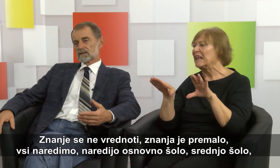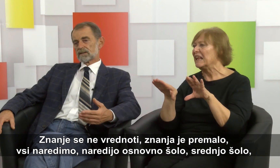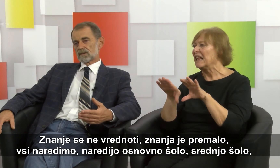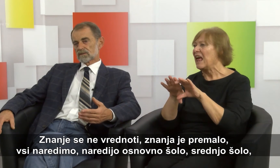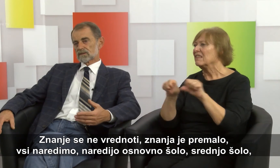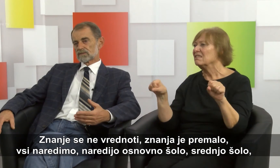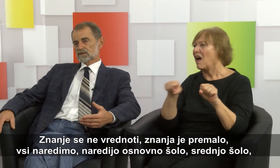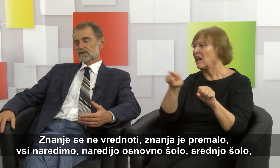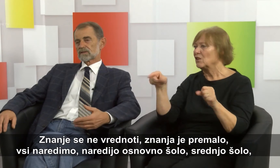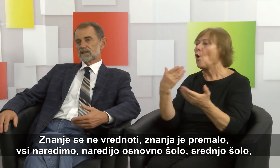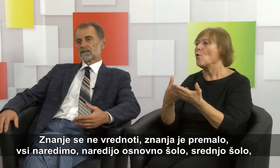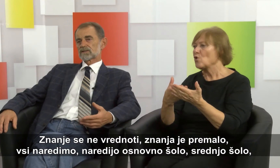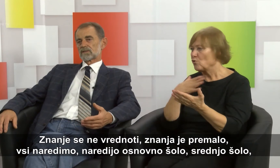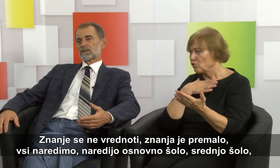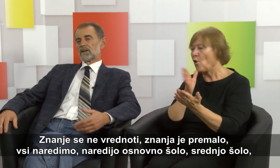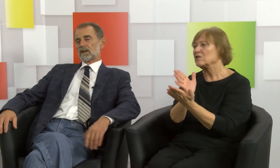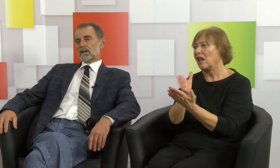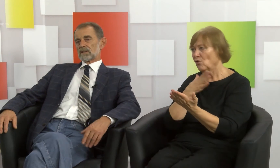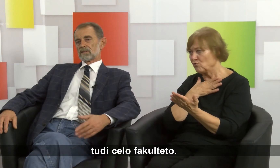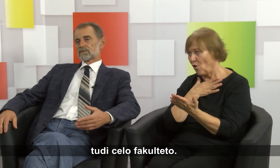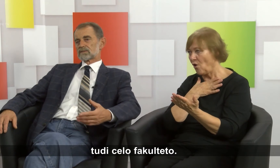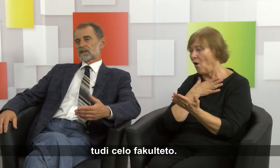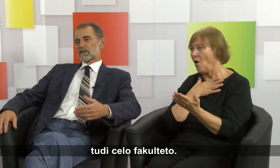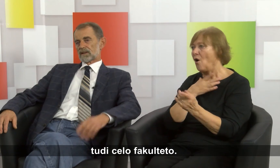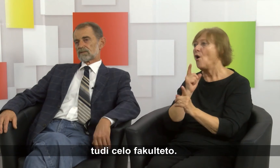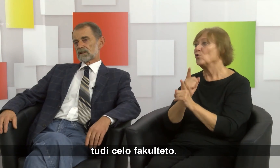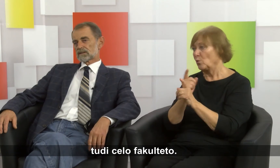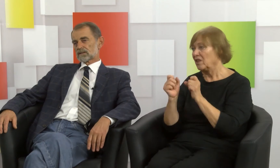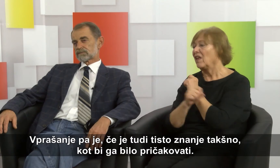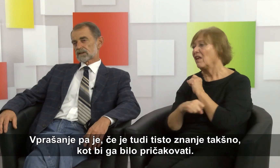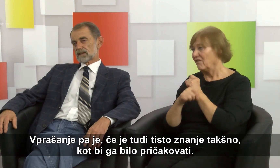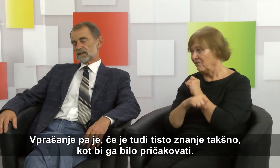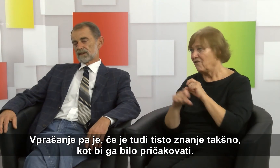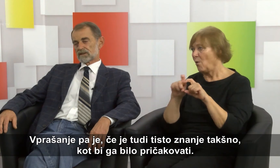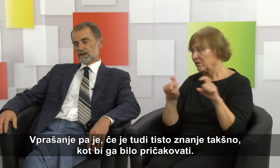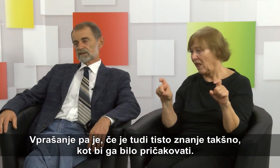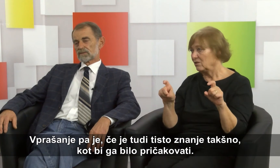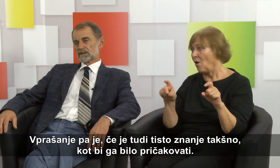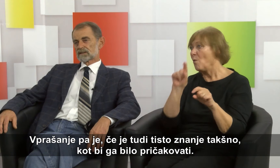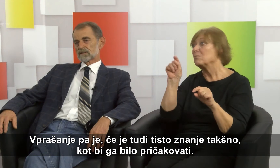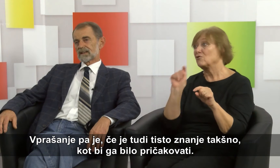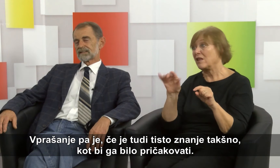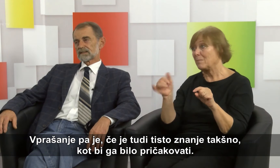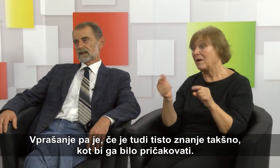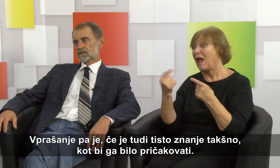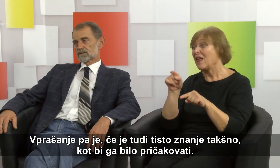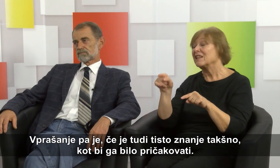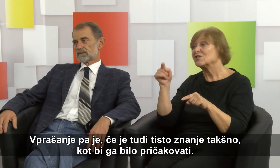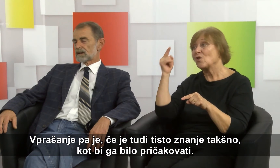naredijo osnovno šolo, srednjo šolo, tudi celo fakulteto. Vprašanje pa je, če je tudi tisto znanje tako, kot bi ga